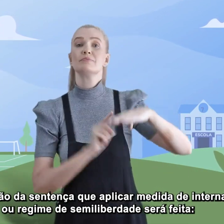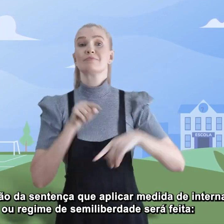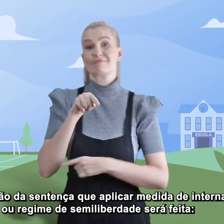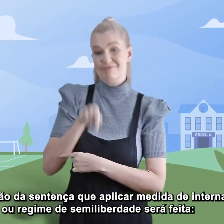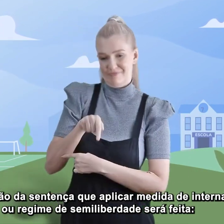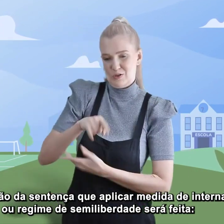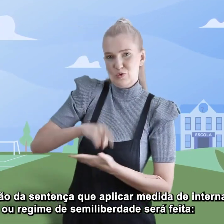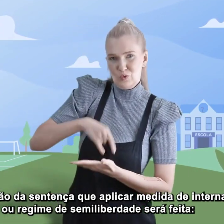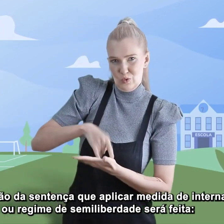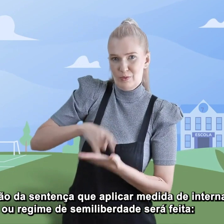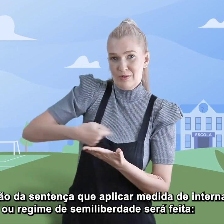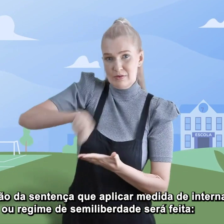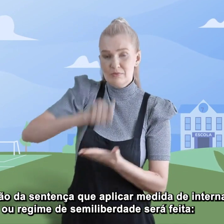feita.